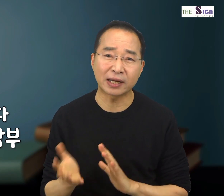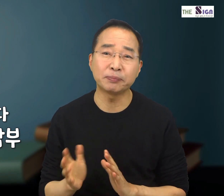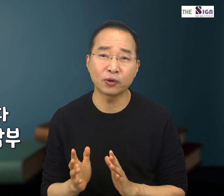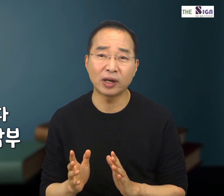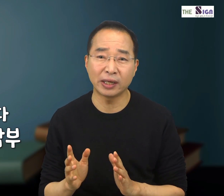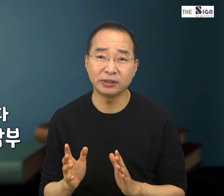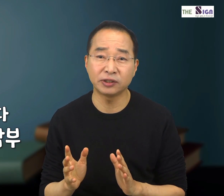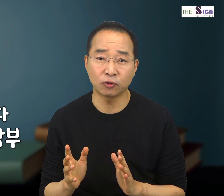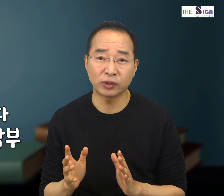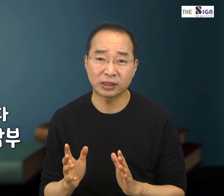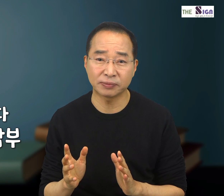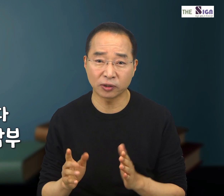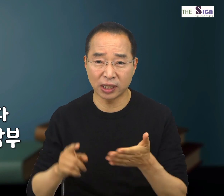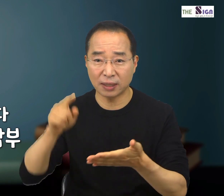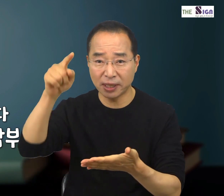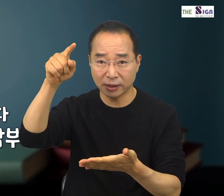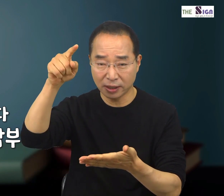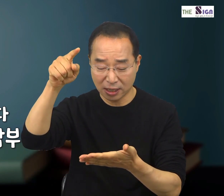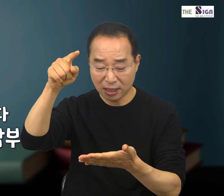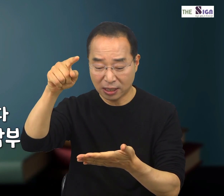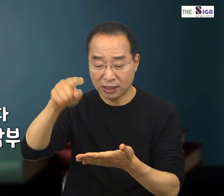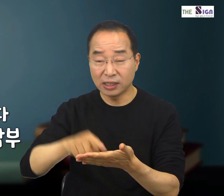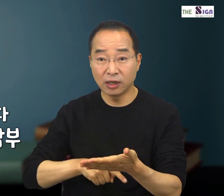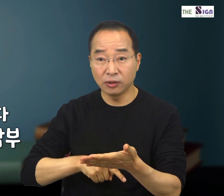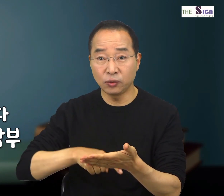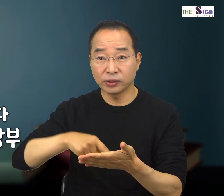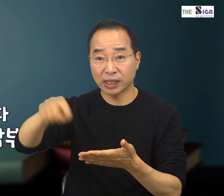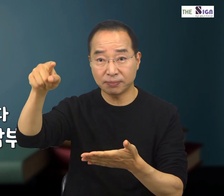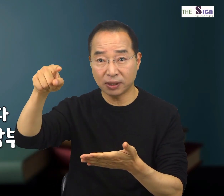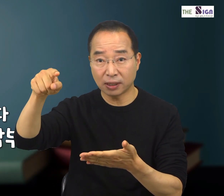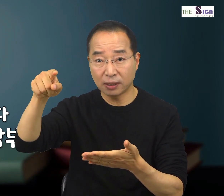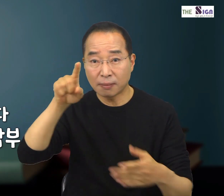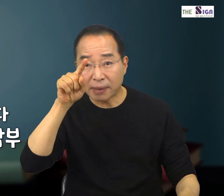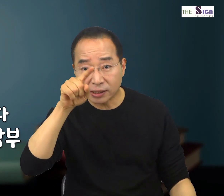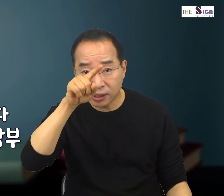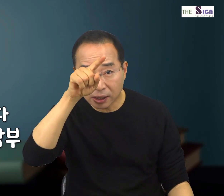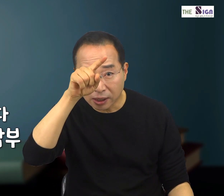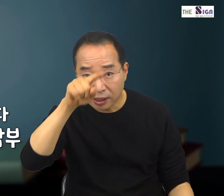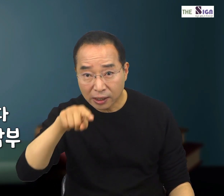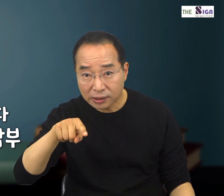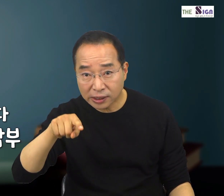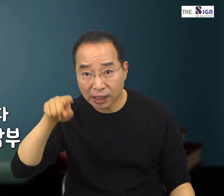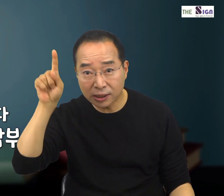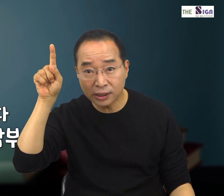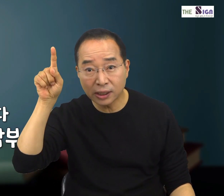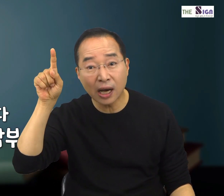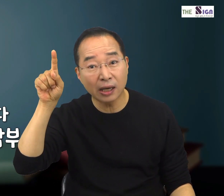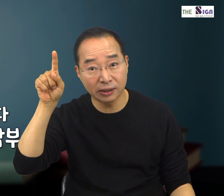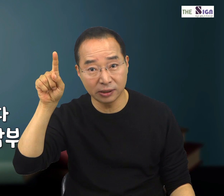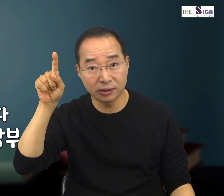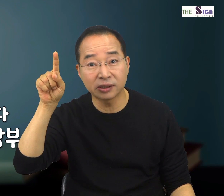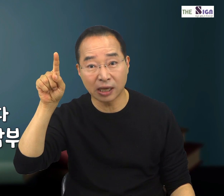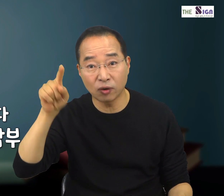표현을 하는 경우가 있습니다. 어떻게 하냐면 이런 동작입니다. 마치 체크하듯